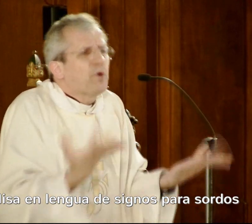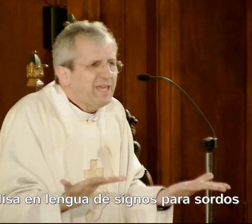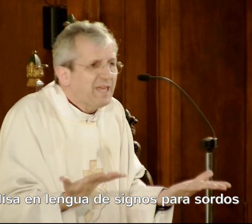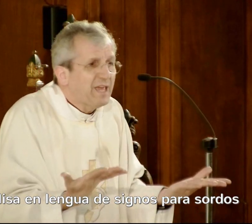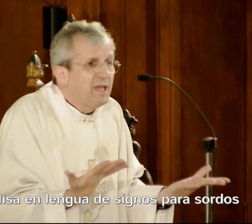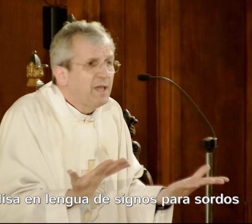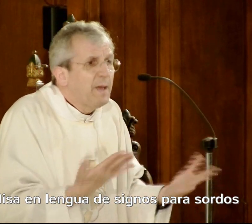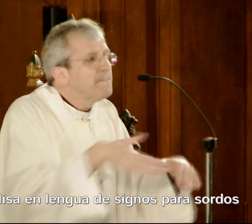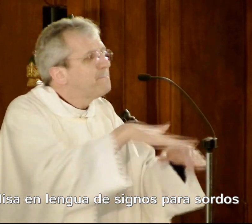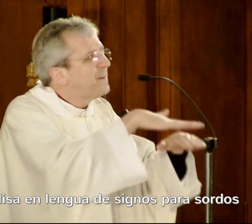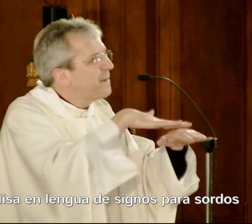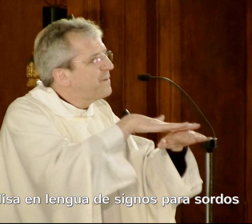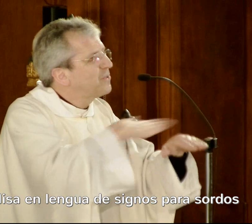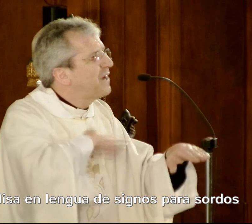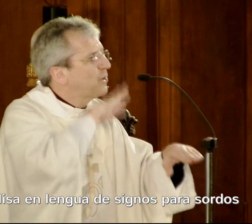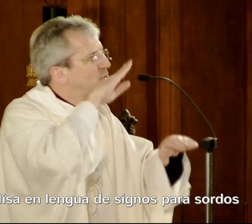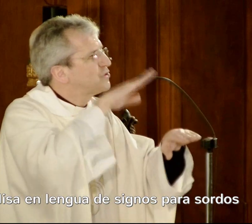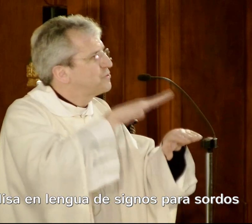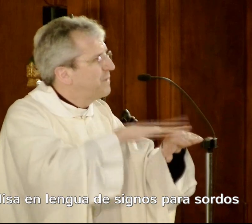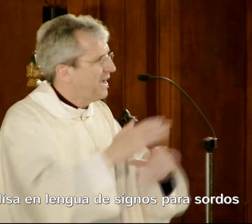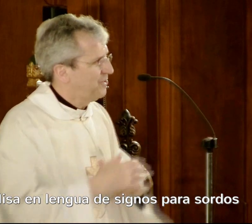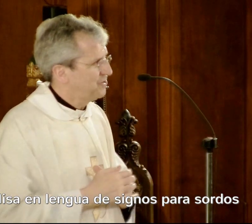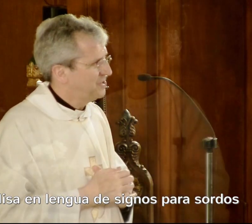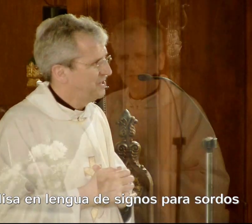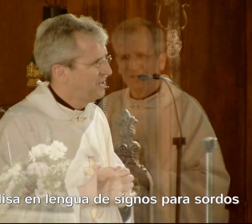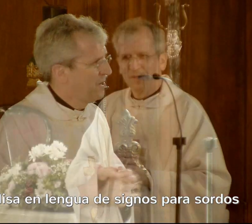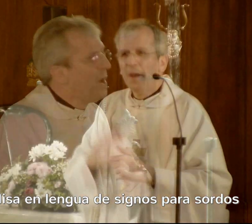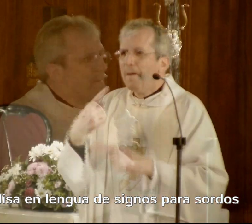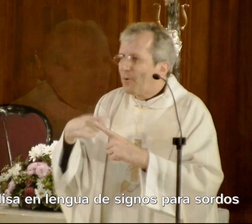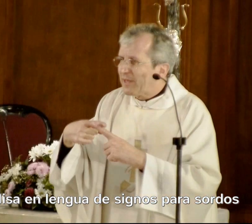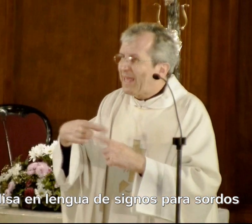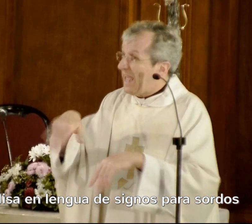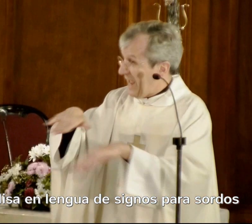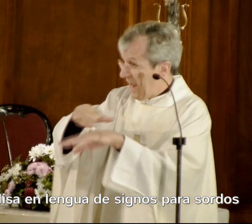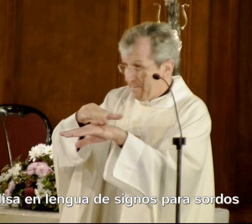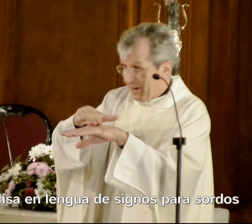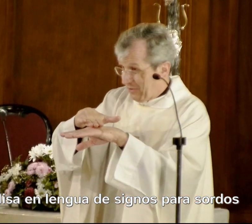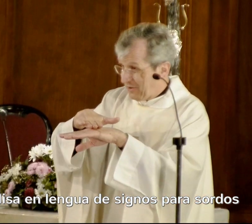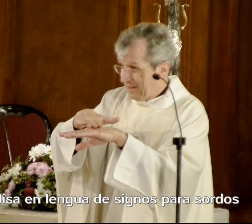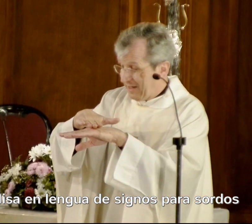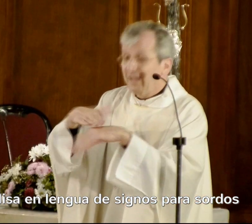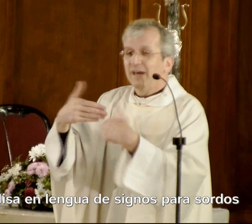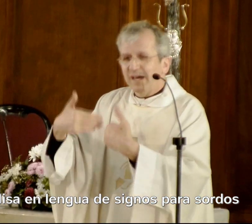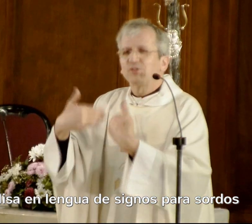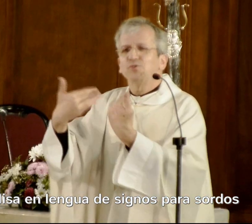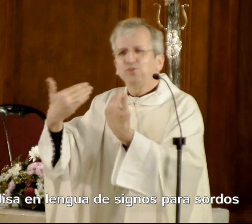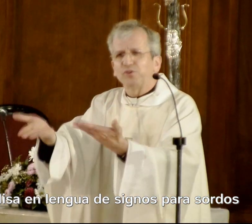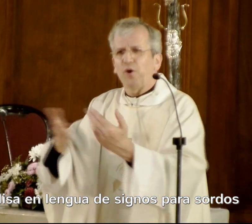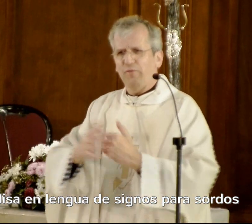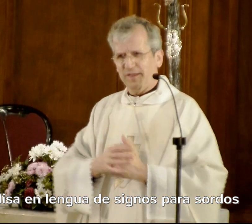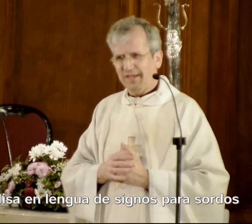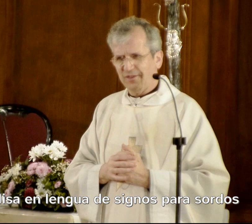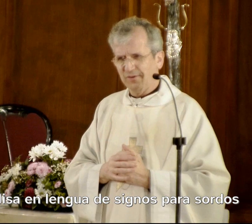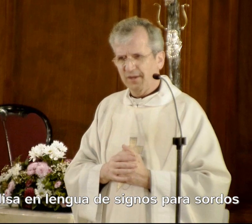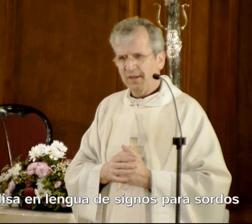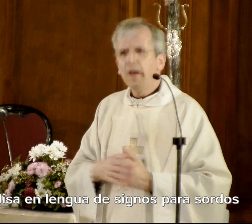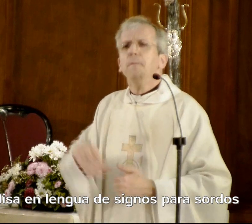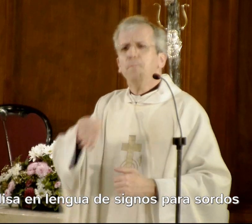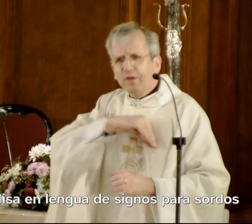qué? Para perdonar nuestros pecados. Porque el perdón Jesús nos lo ha ofrecido